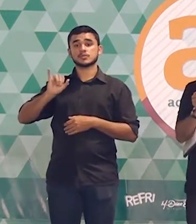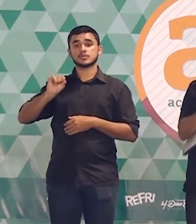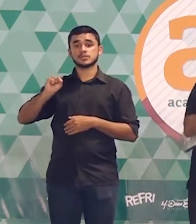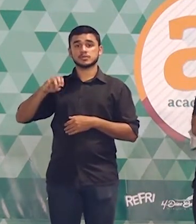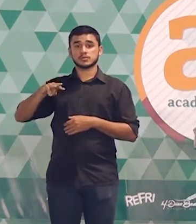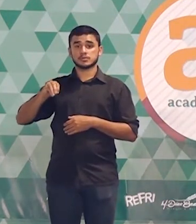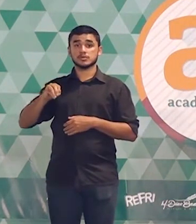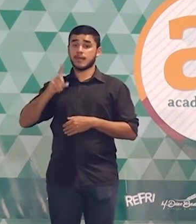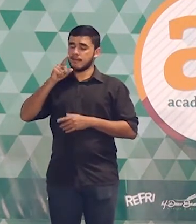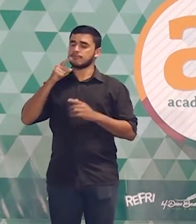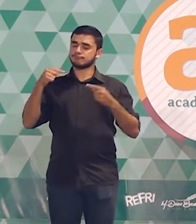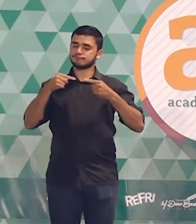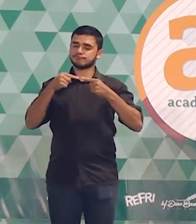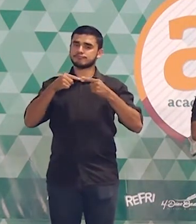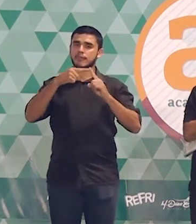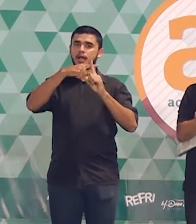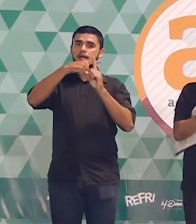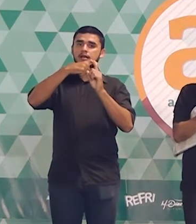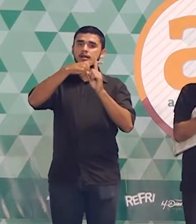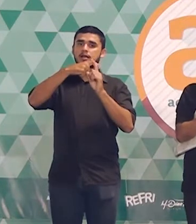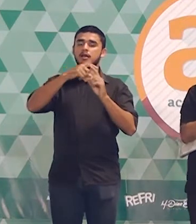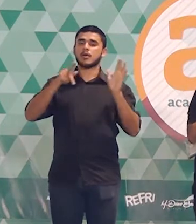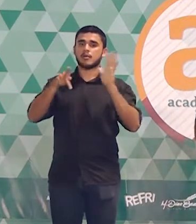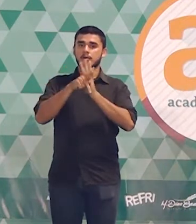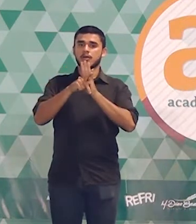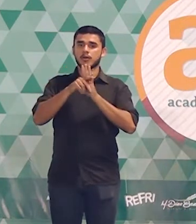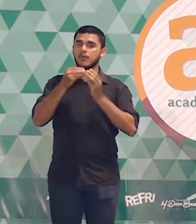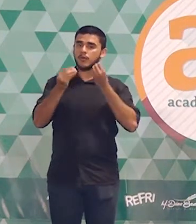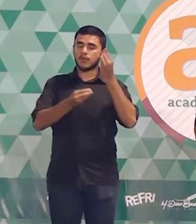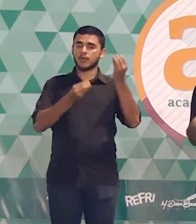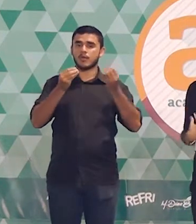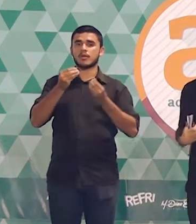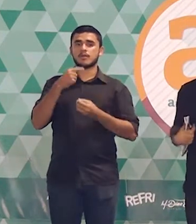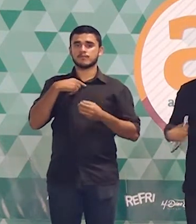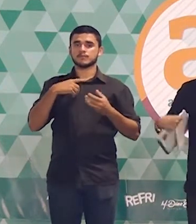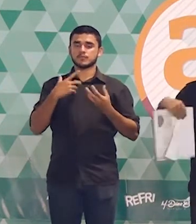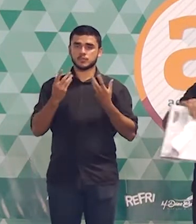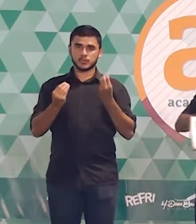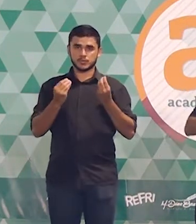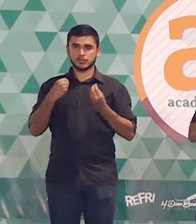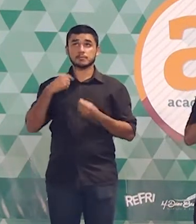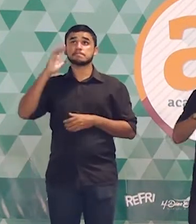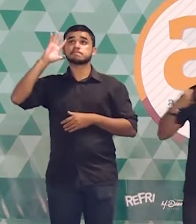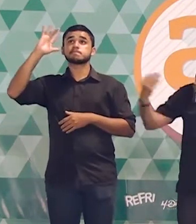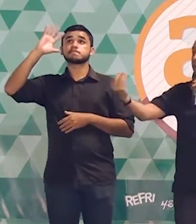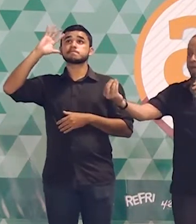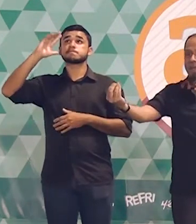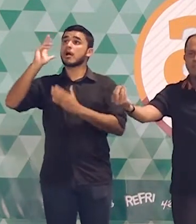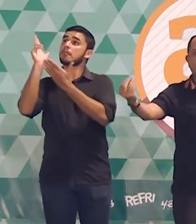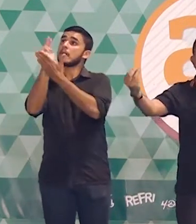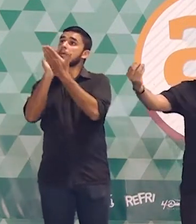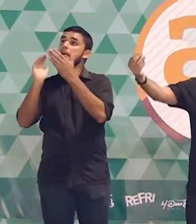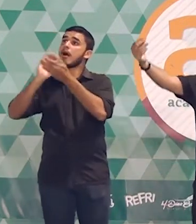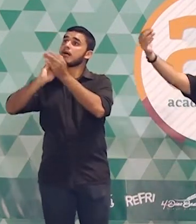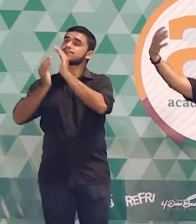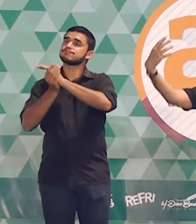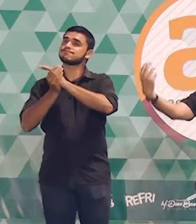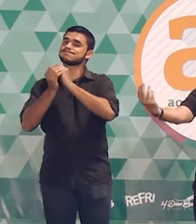manifesto bem nazista também, se parar para pensar, né? Muito mais ideológico do que artístico. Então, essas vanguardas